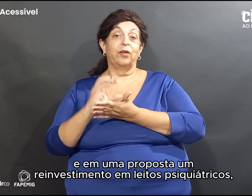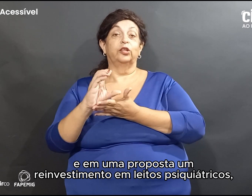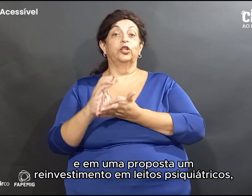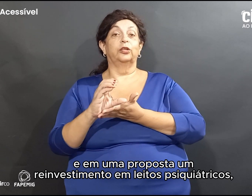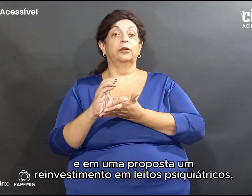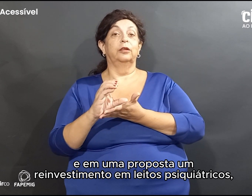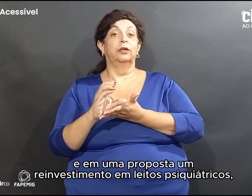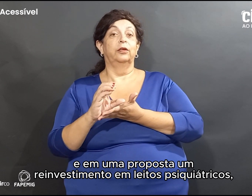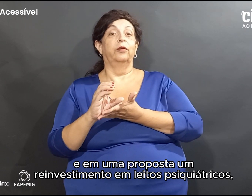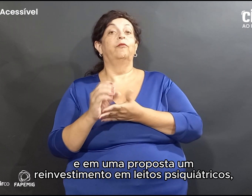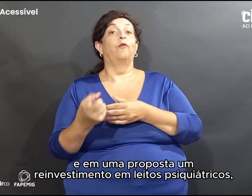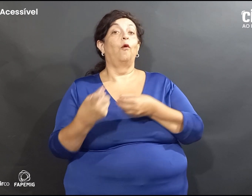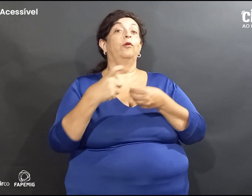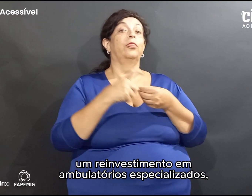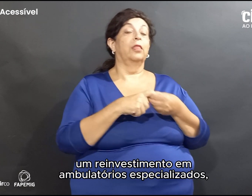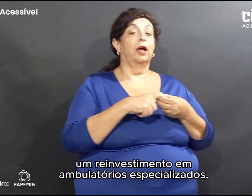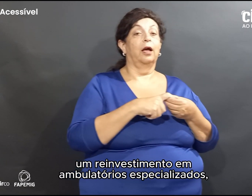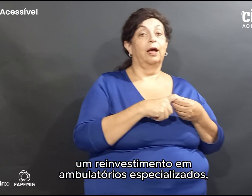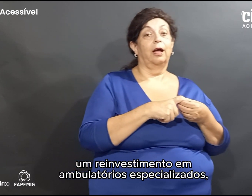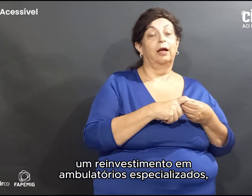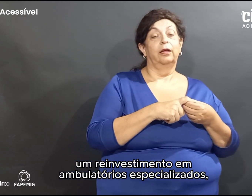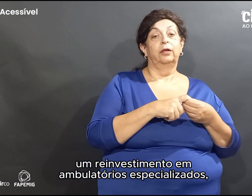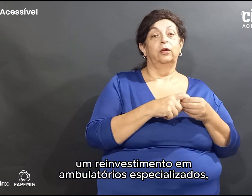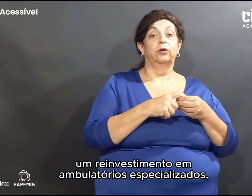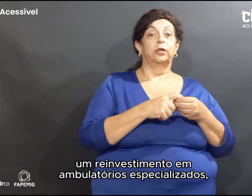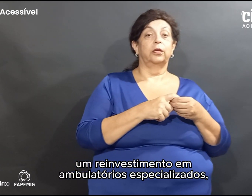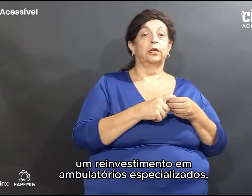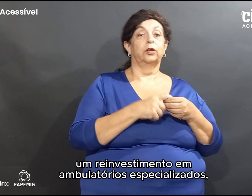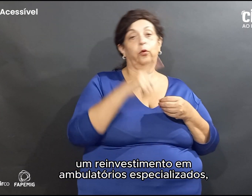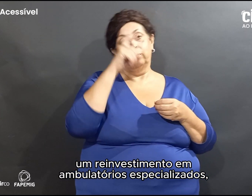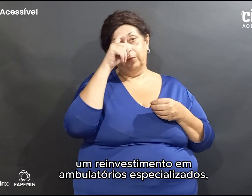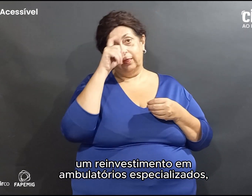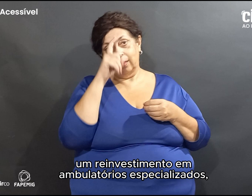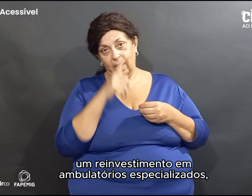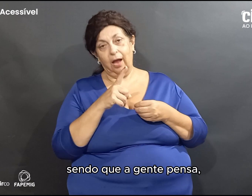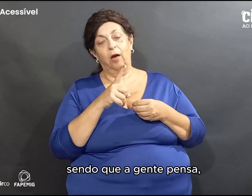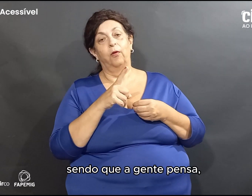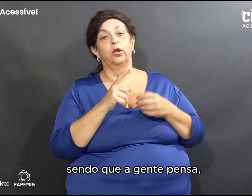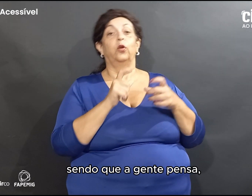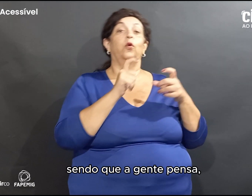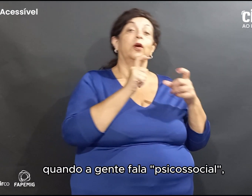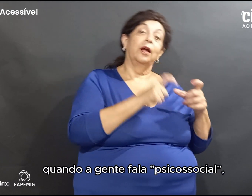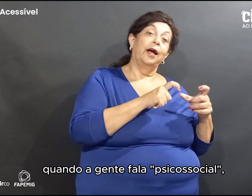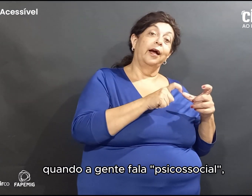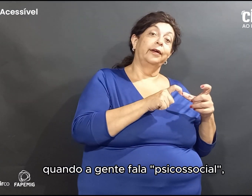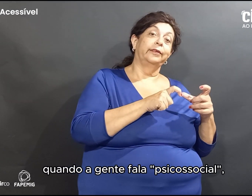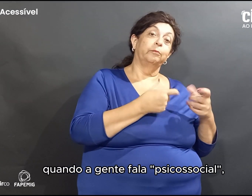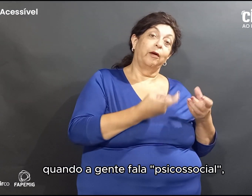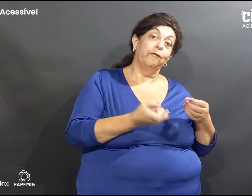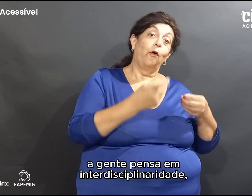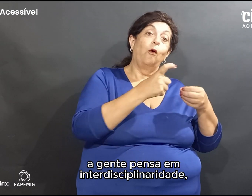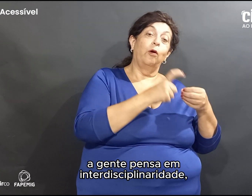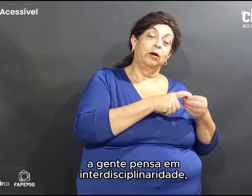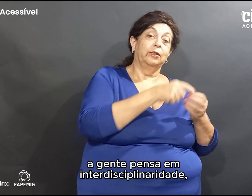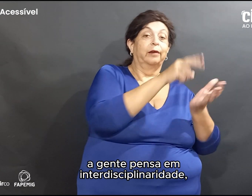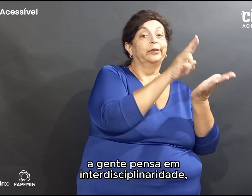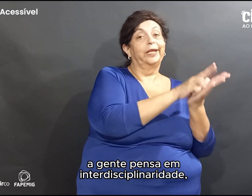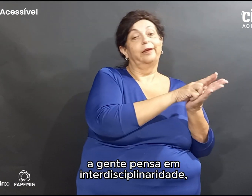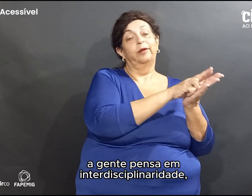leitos psiquiátricos, um reinvestimento em ambulatórios especializados, sendo que a gente pensa, quando a gente fala psicossocial, a gente pensa em